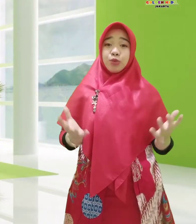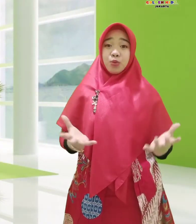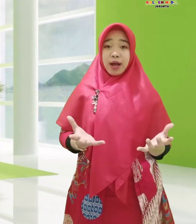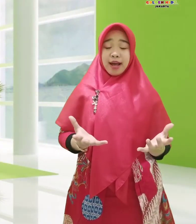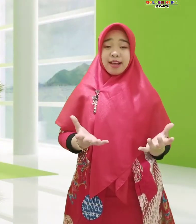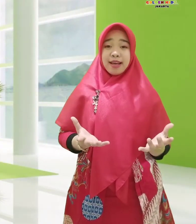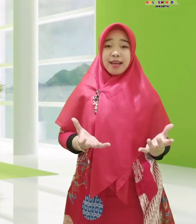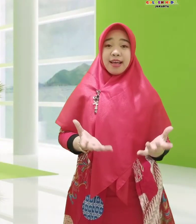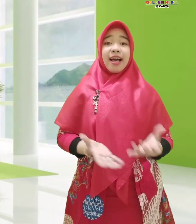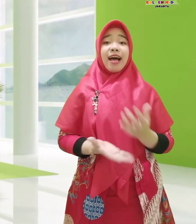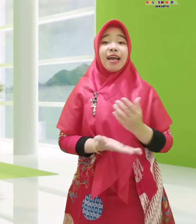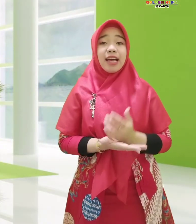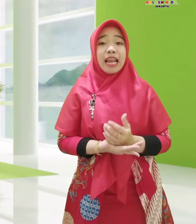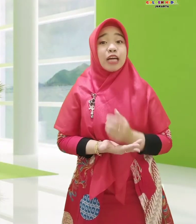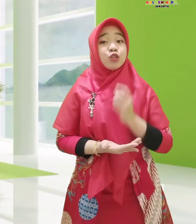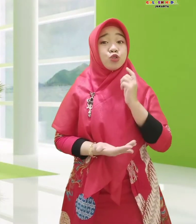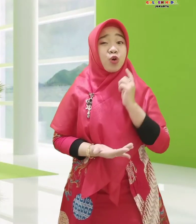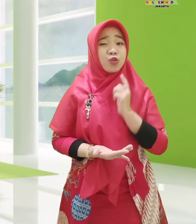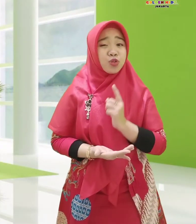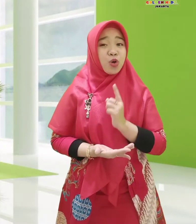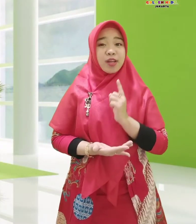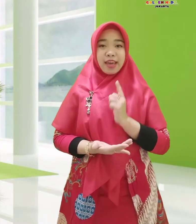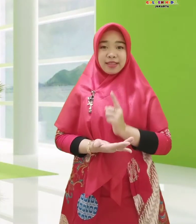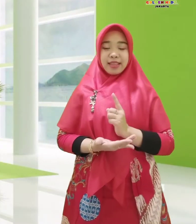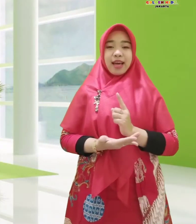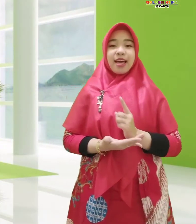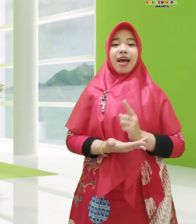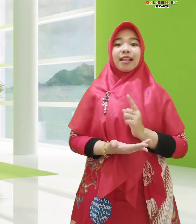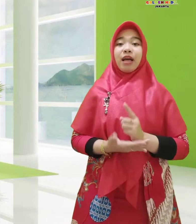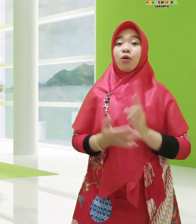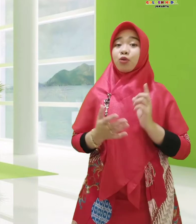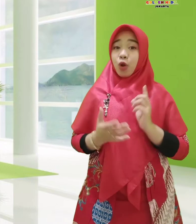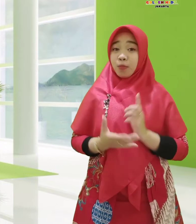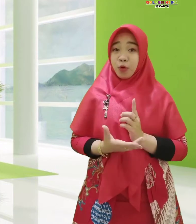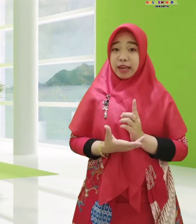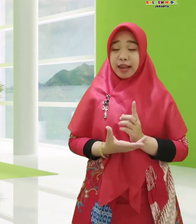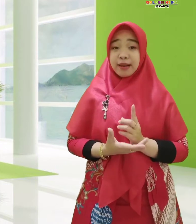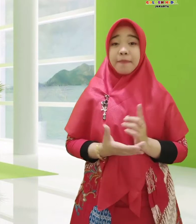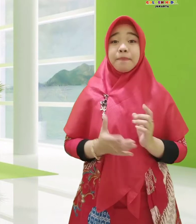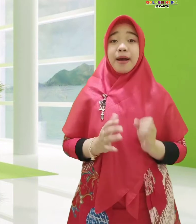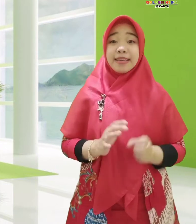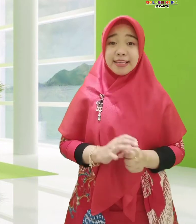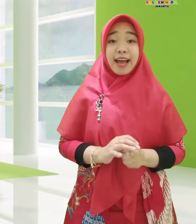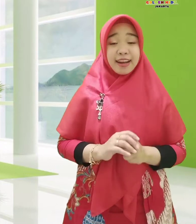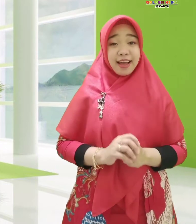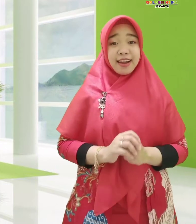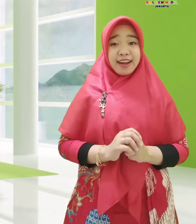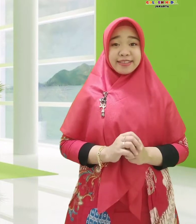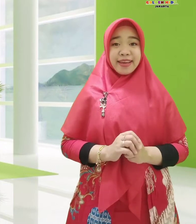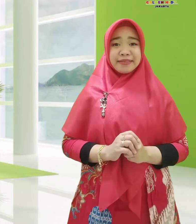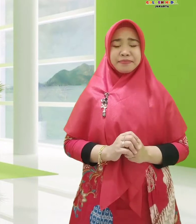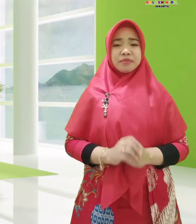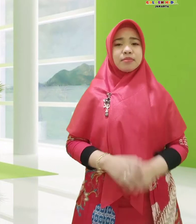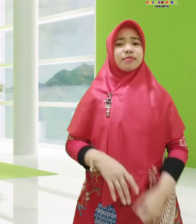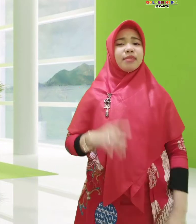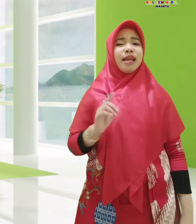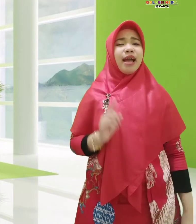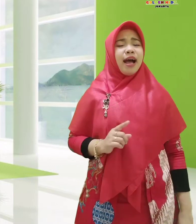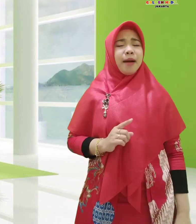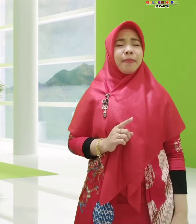tua adalah contoh nyata atau role model bagi anak-anaknya.